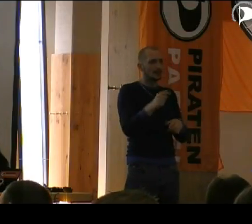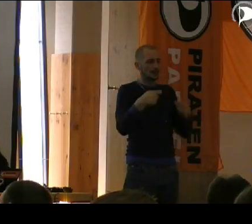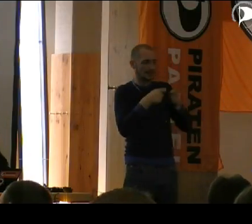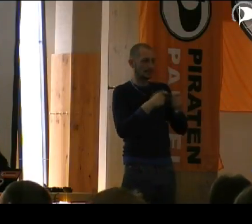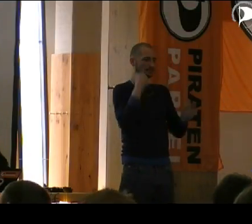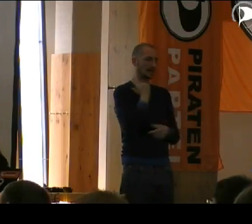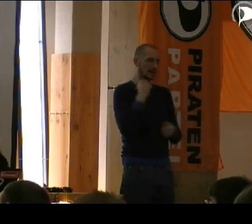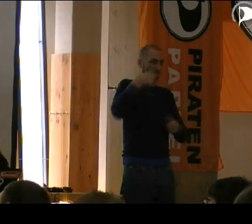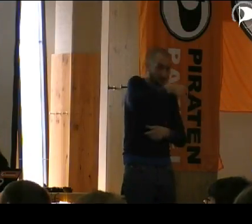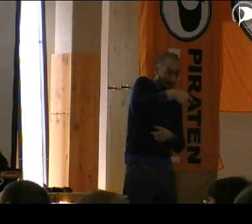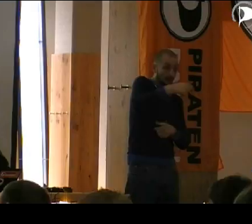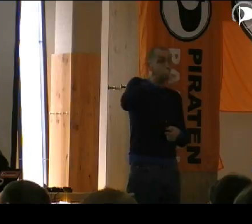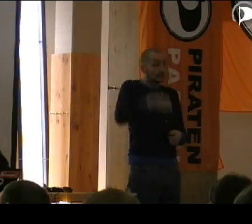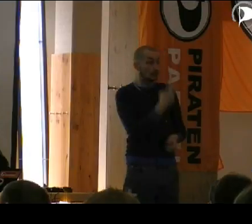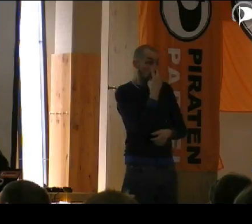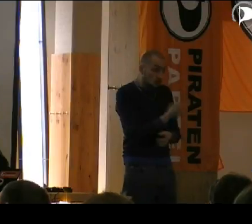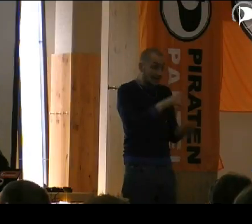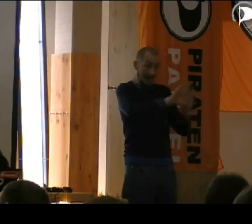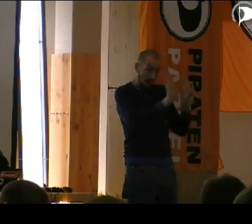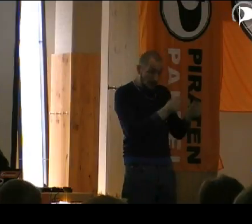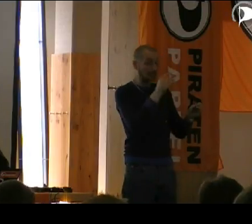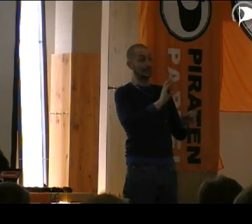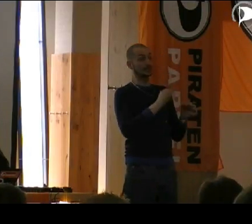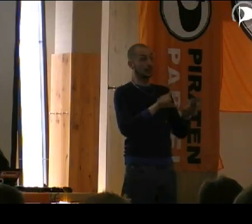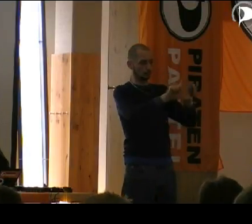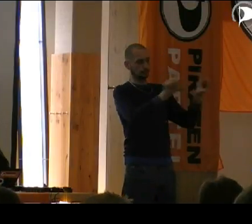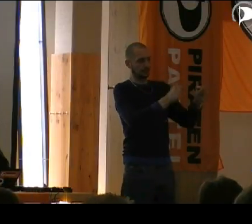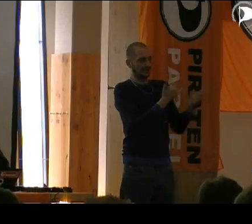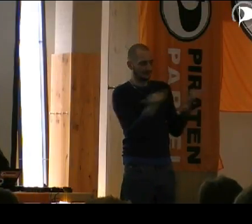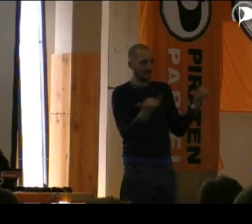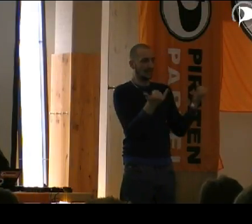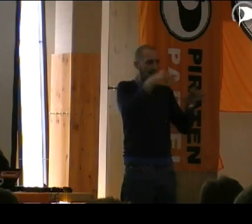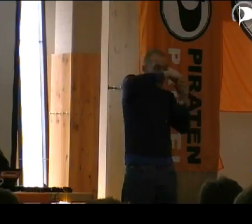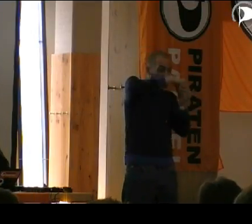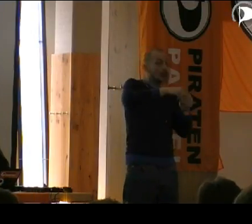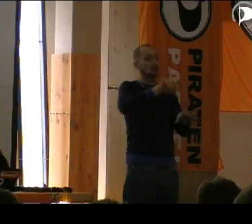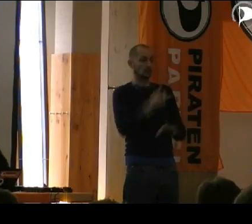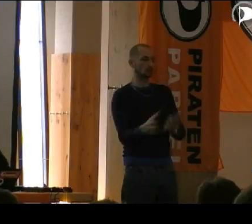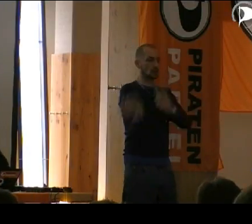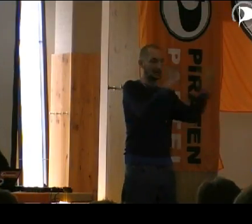waren genauso beliebt angefragt was dazu sagen waren ja